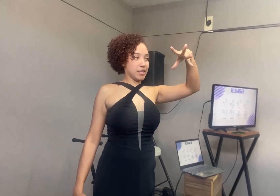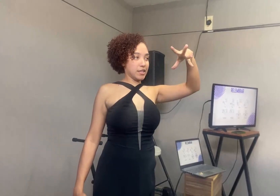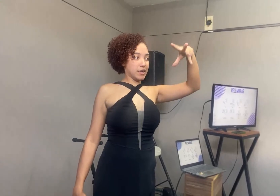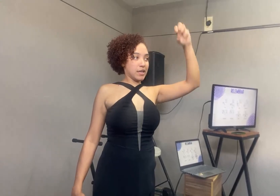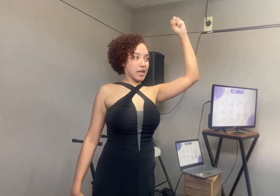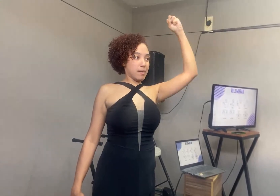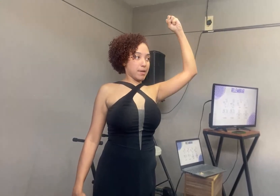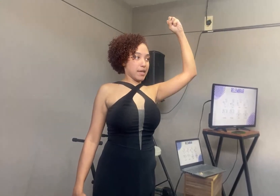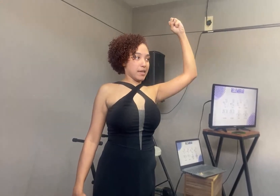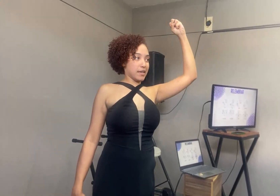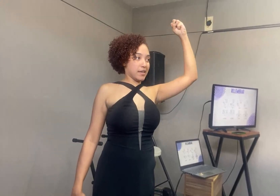Acendi, apaguei.